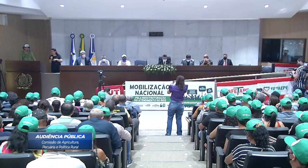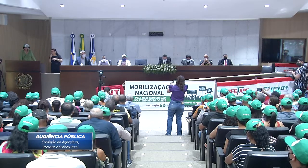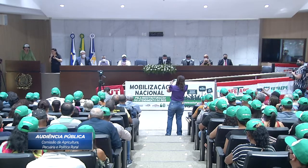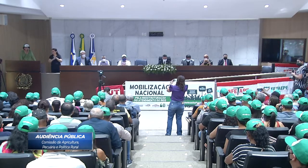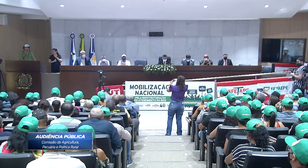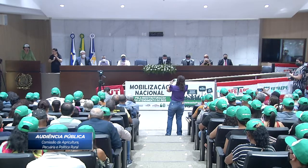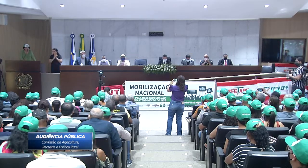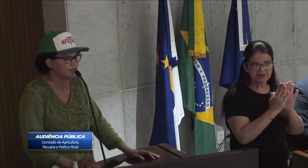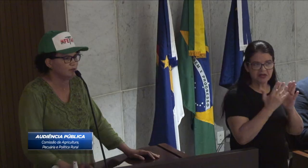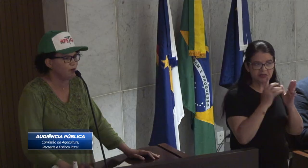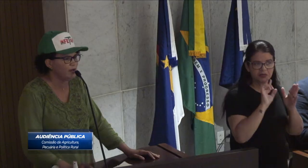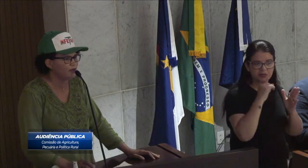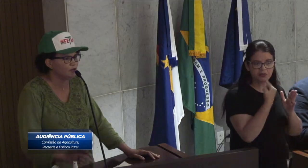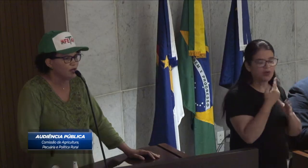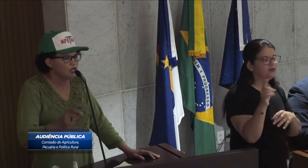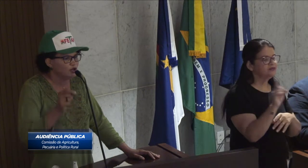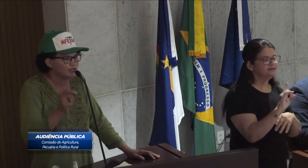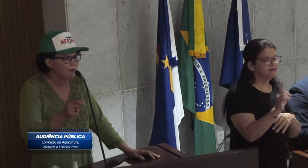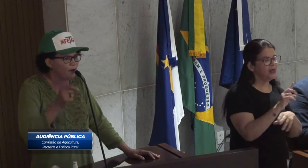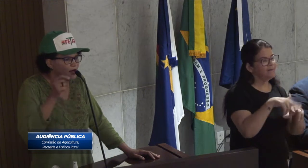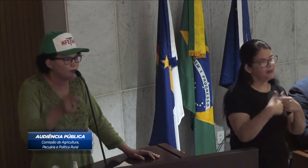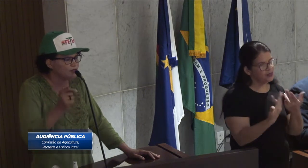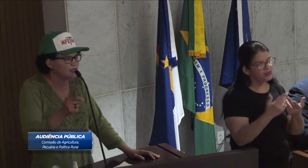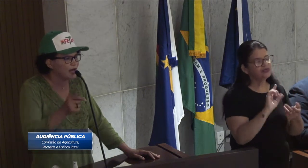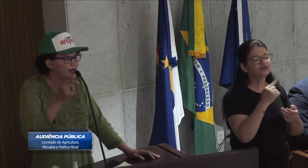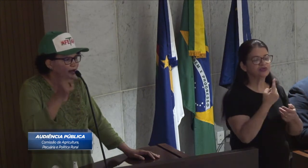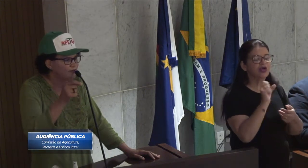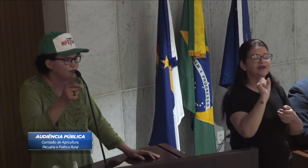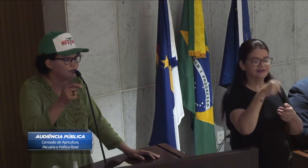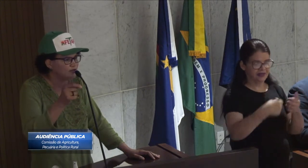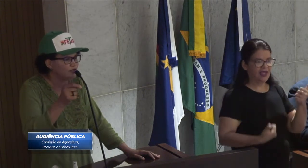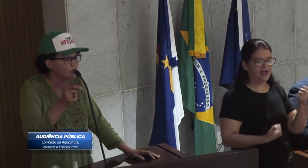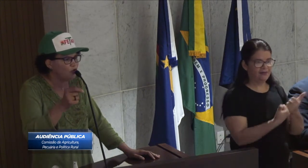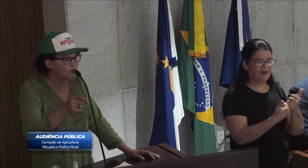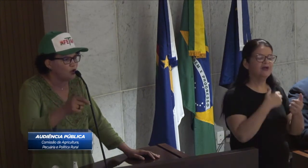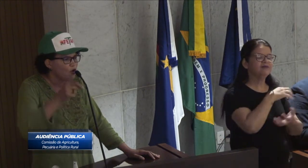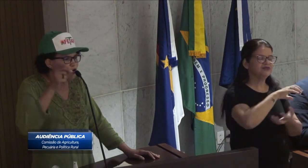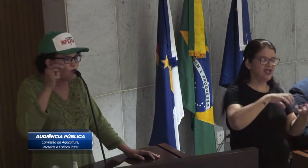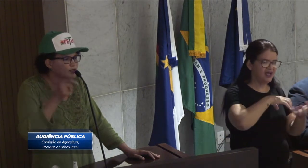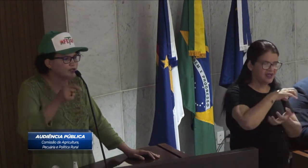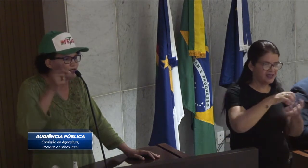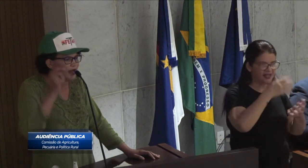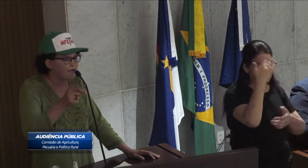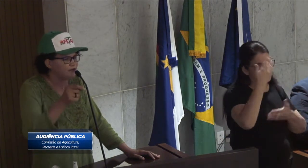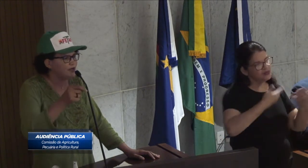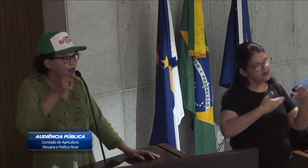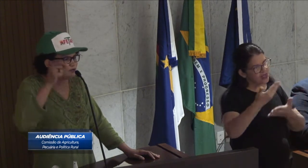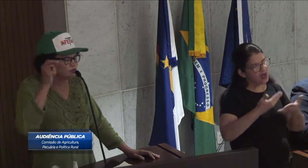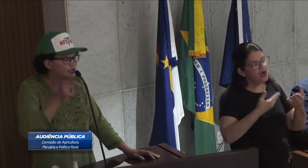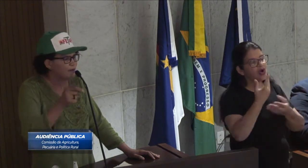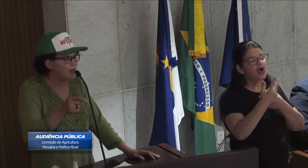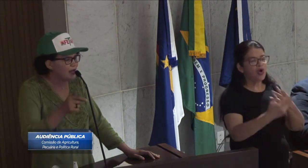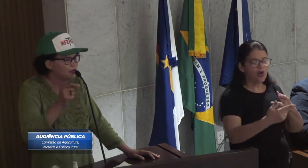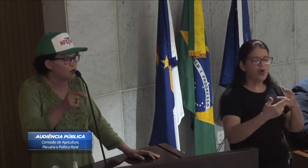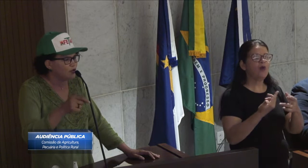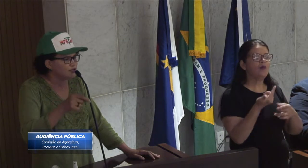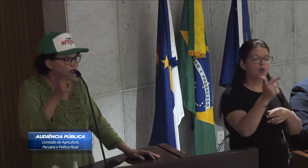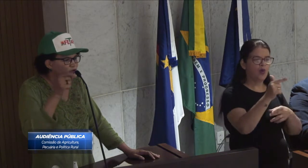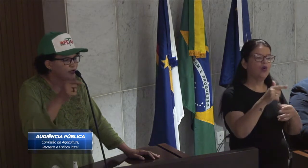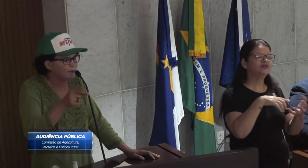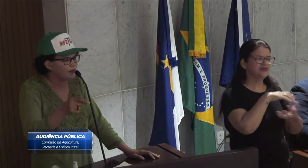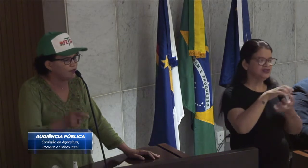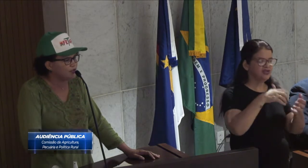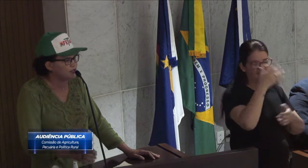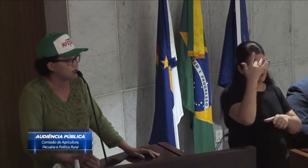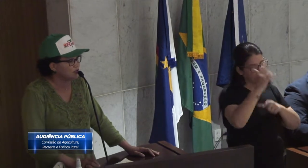isso, o campo e a cidade, nesse momento, e nós apoiamos, sim, a greve dos servidores, como outras greves dos trabalhadores, não